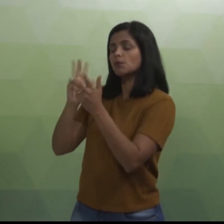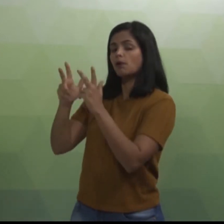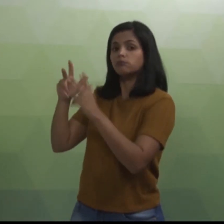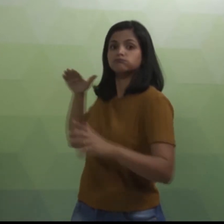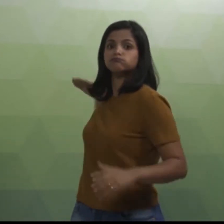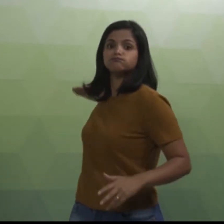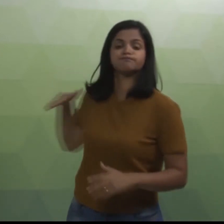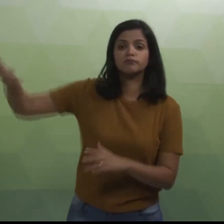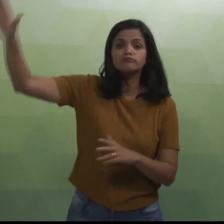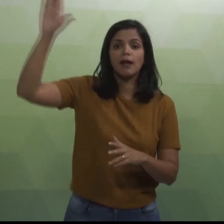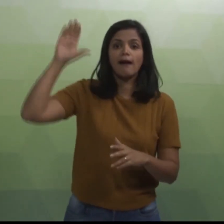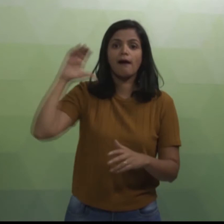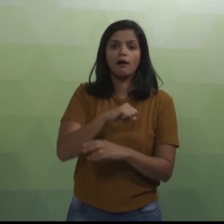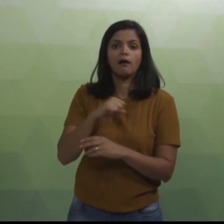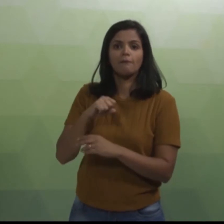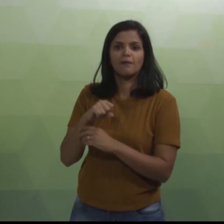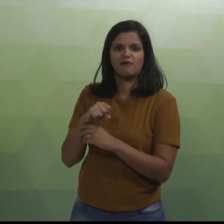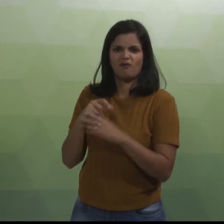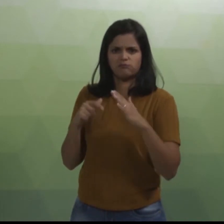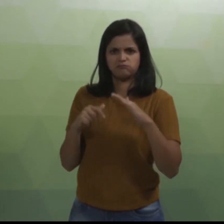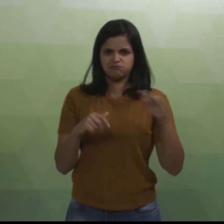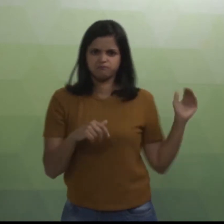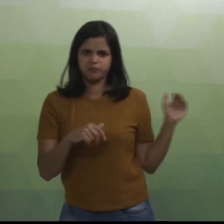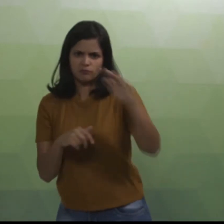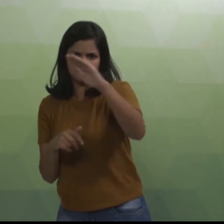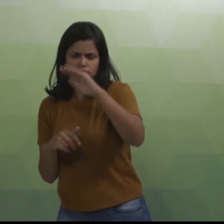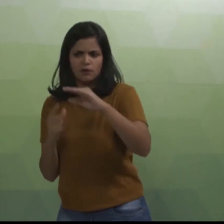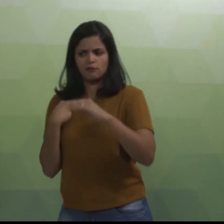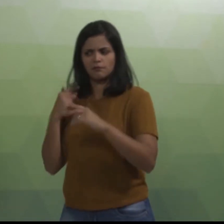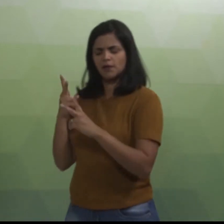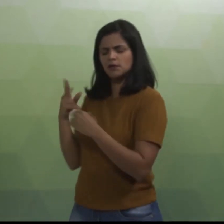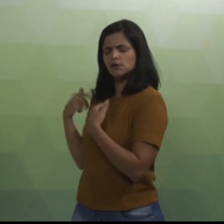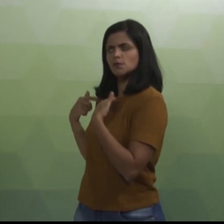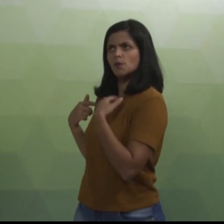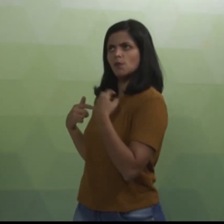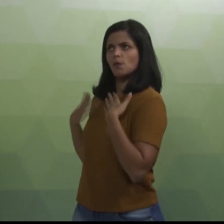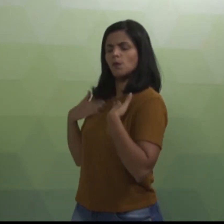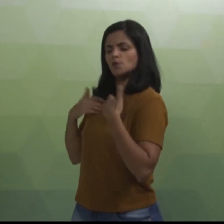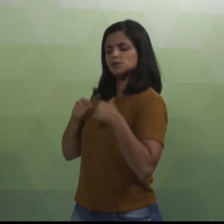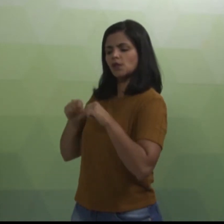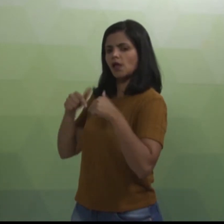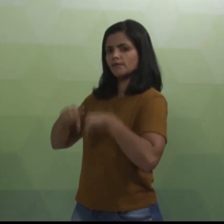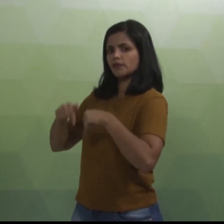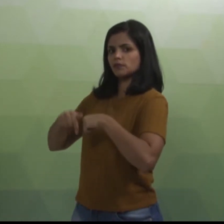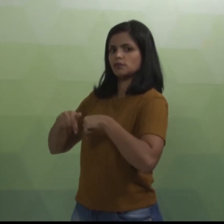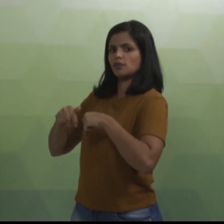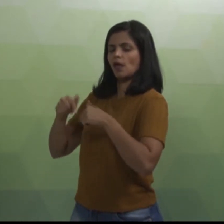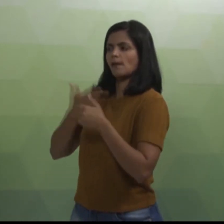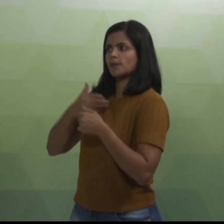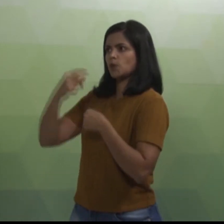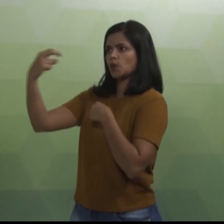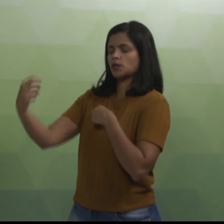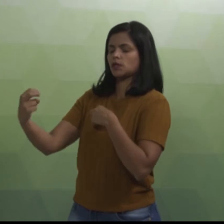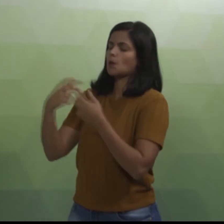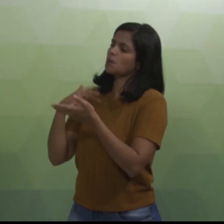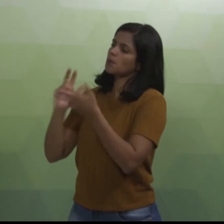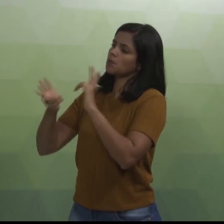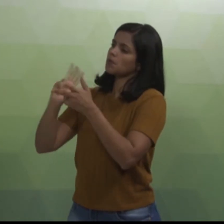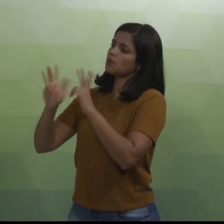amigo, então perceba que, olha a expressão corporal para a marcação de um amigo passando. Então, eu estou